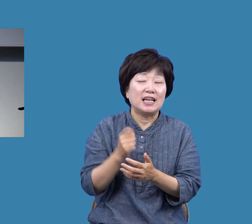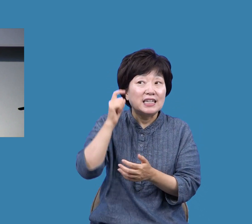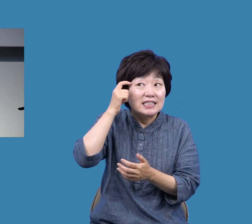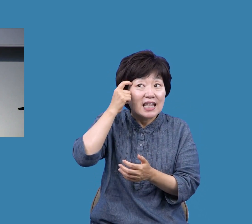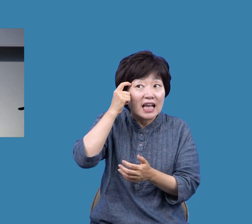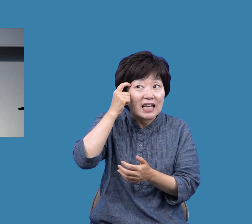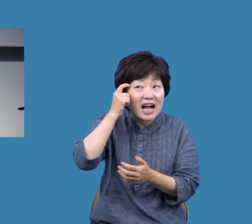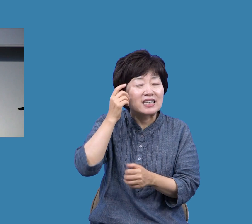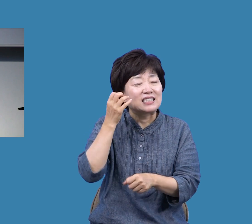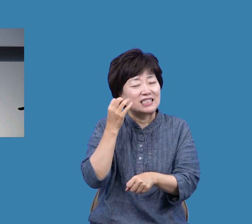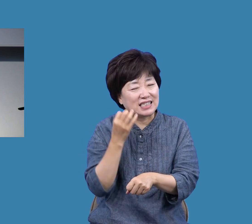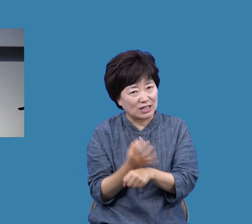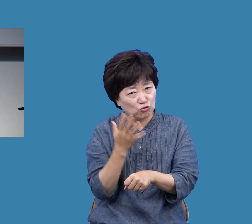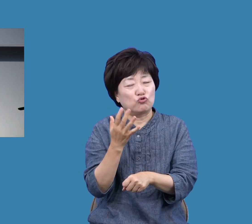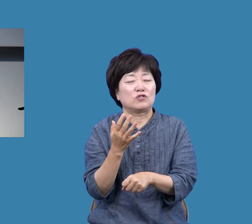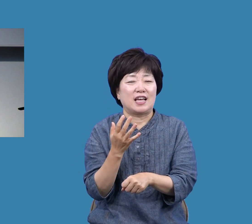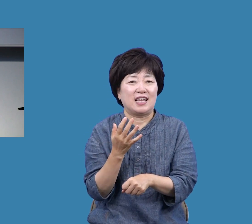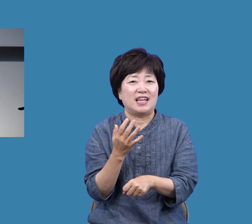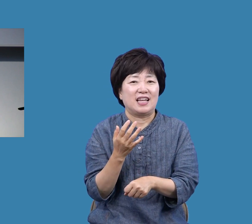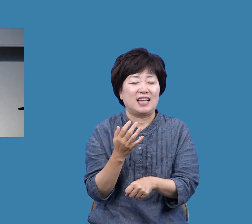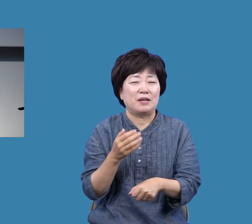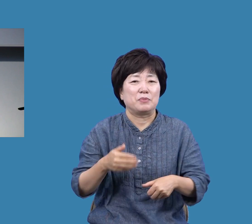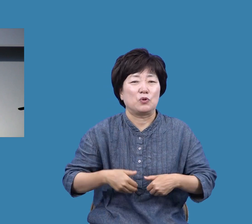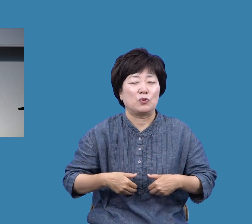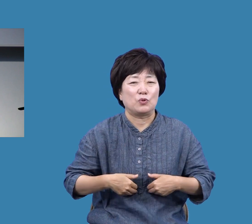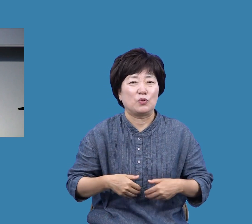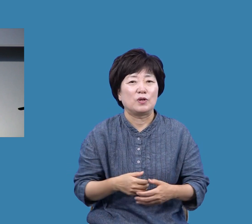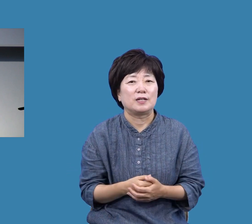생각을요 단순화시키시는 훈련들을 하셔야 돼요.